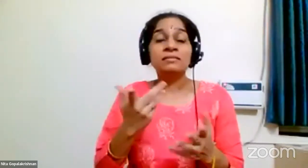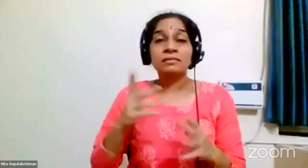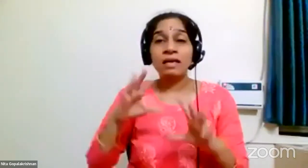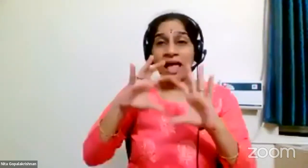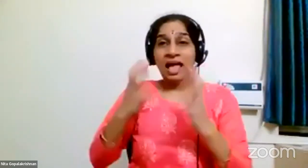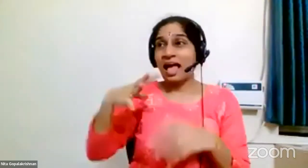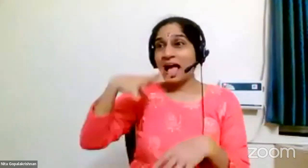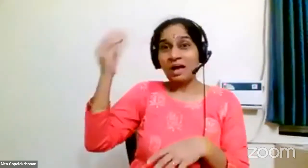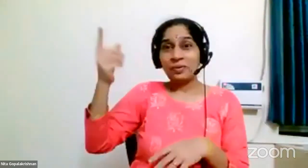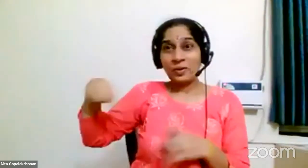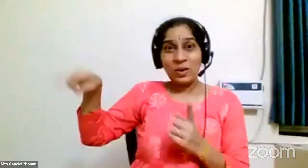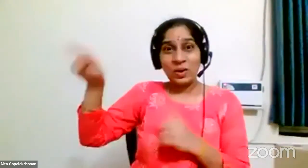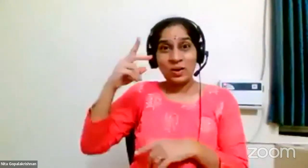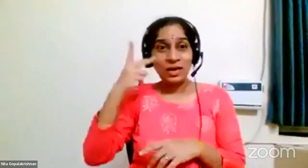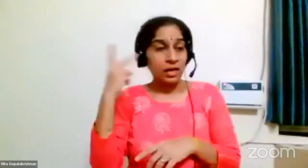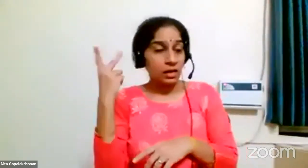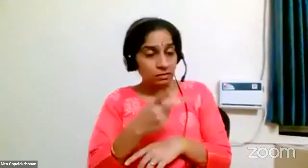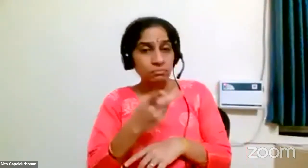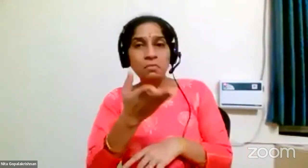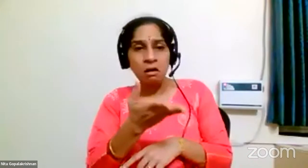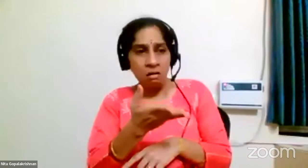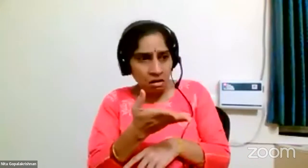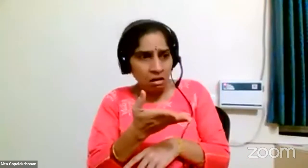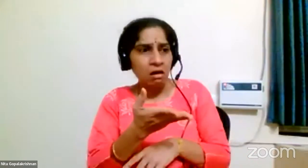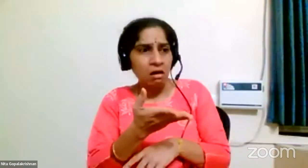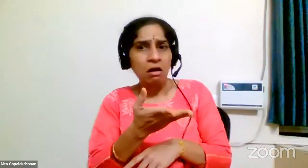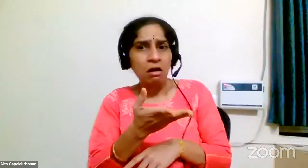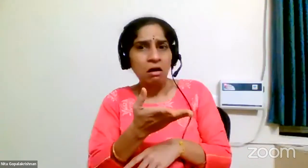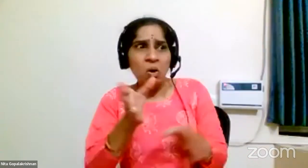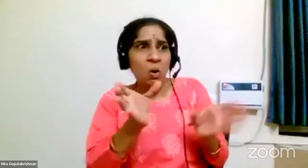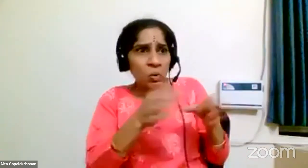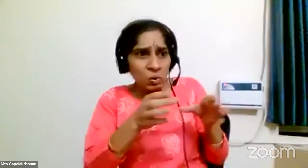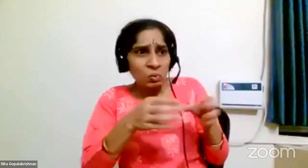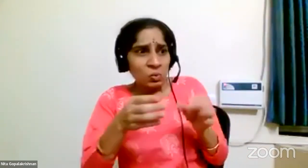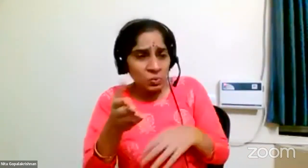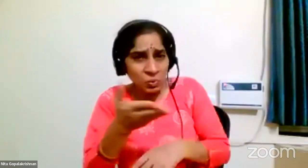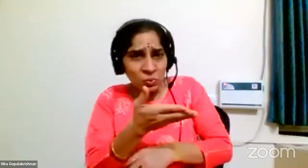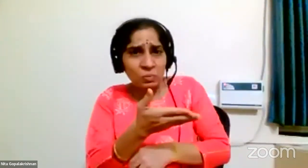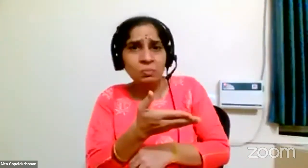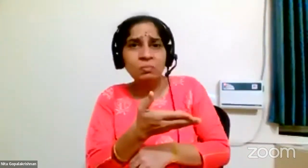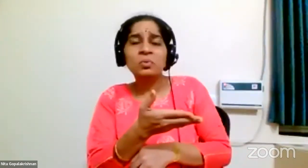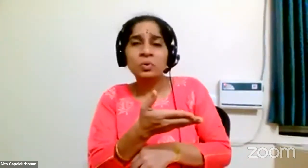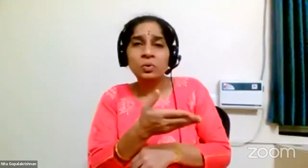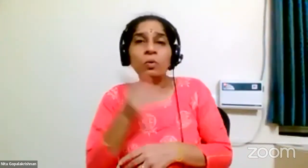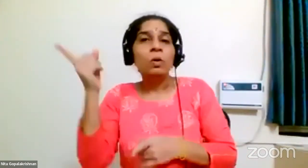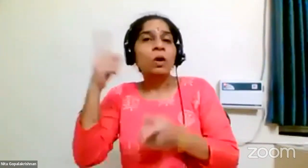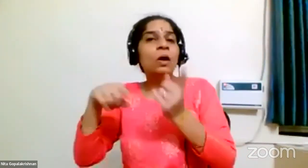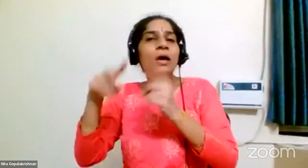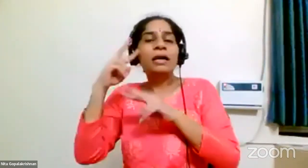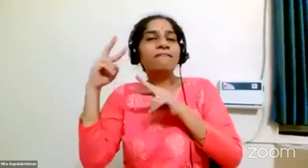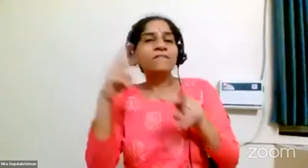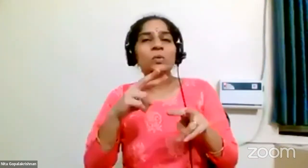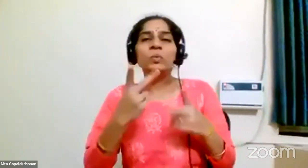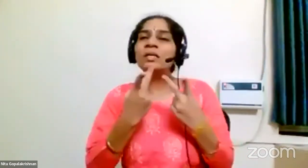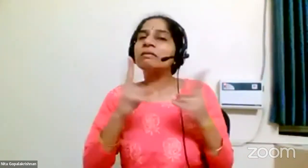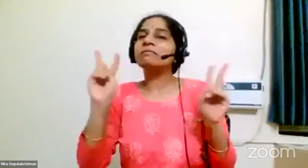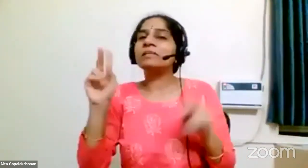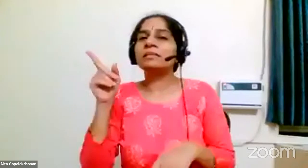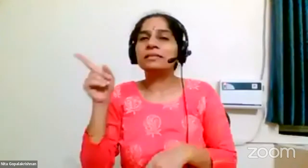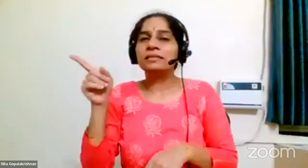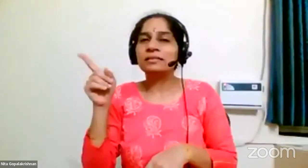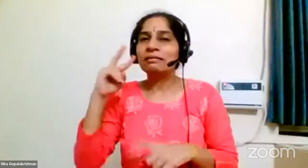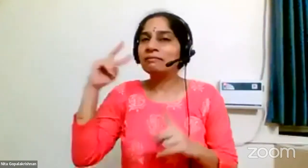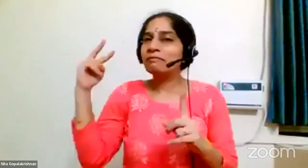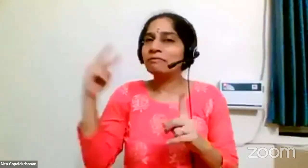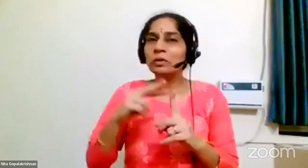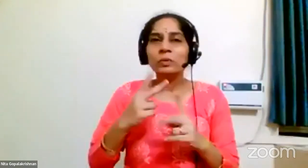वैदिक परंपरा है, ये जो वैदिक साहित्य है, ये एक वर्ग को बहुत नीचे दबाते